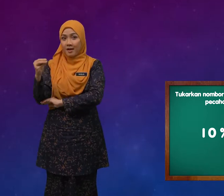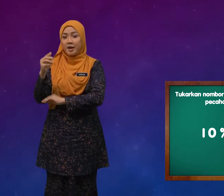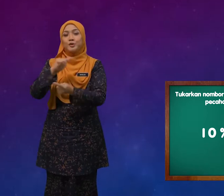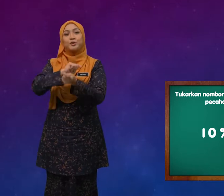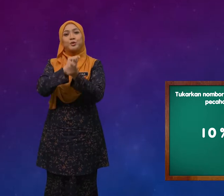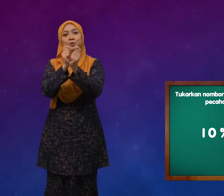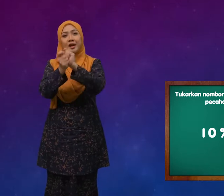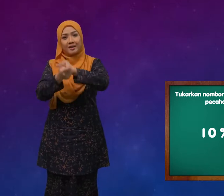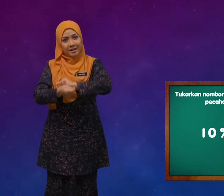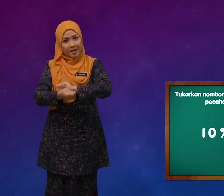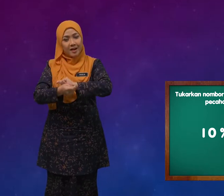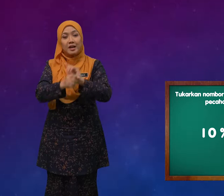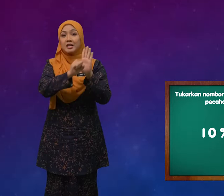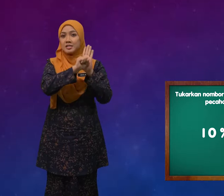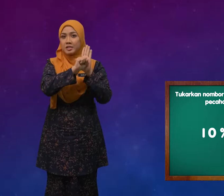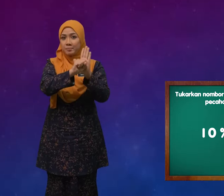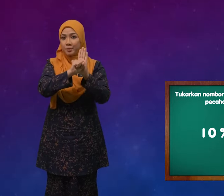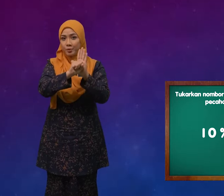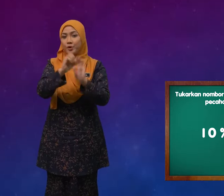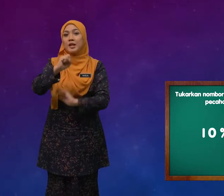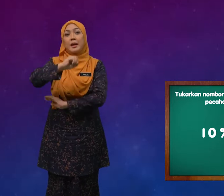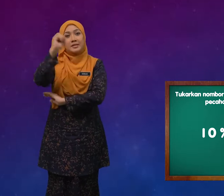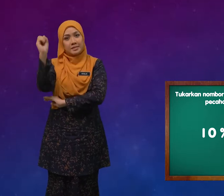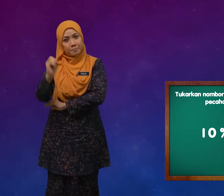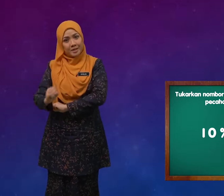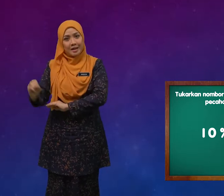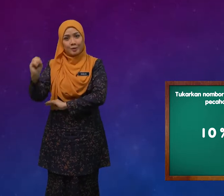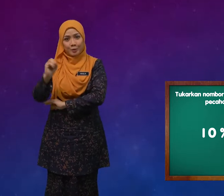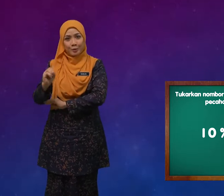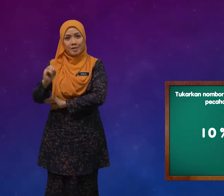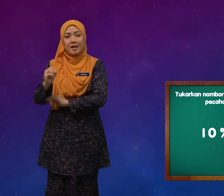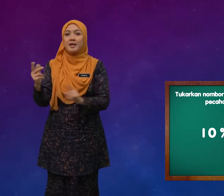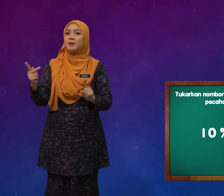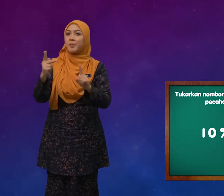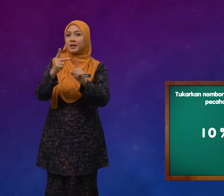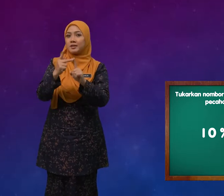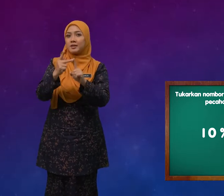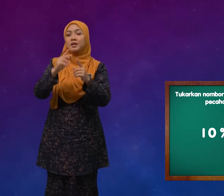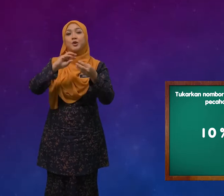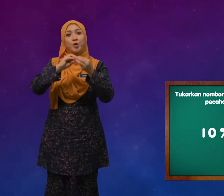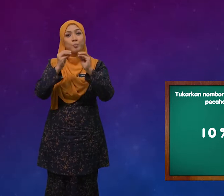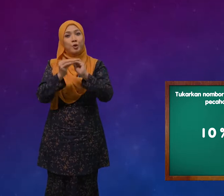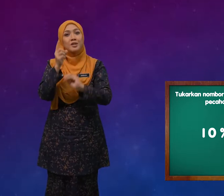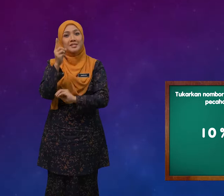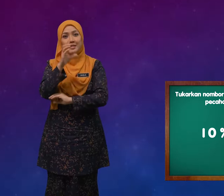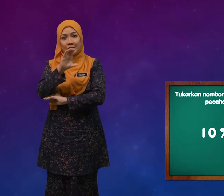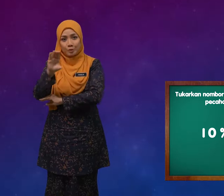dan tukarkan simbol 100 kepada nombor